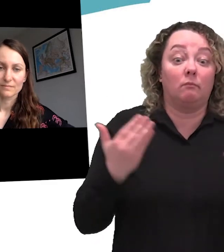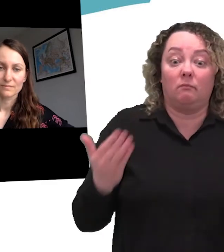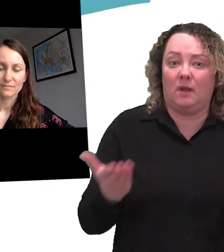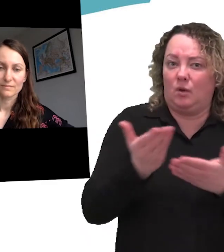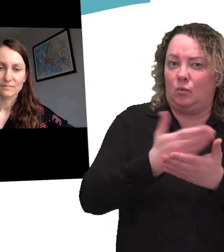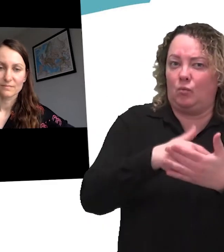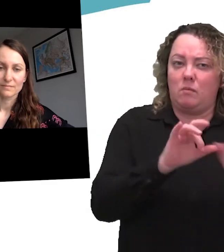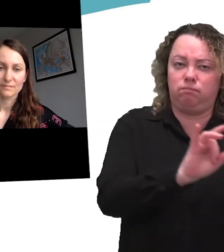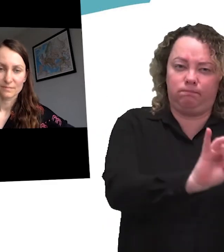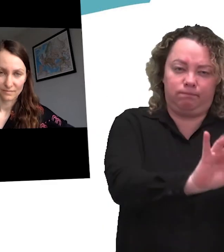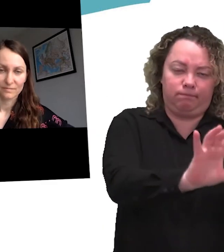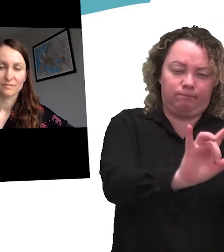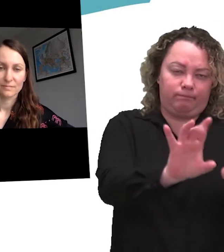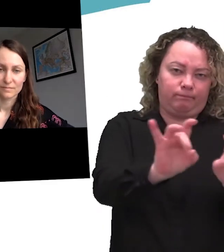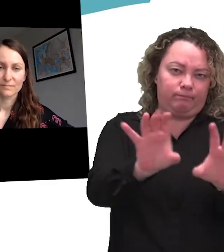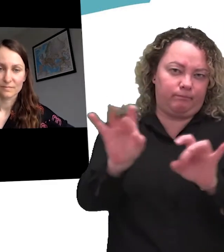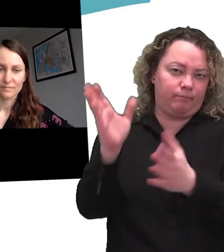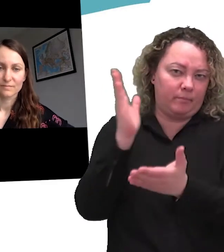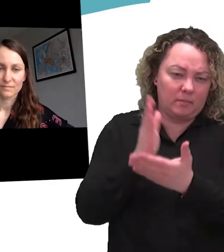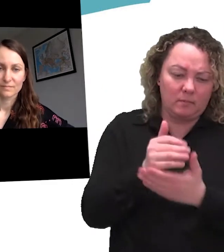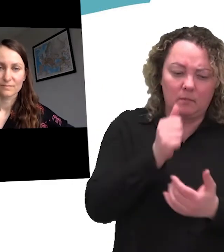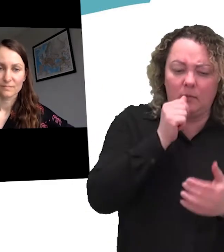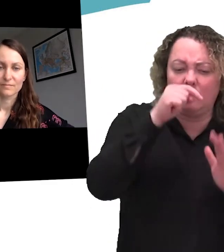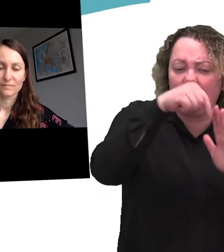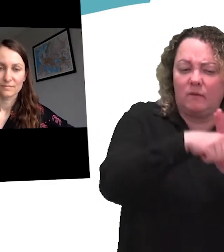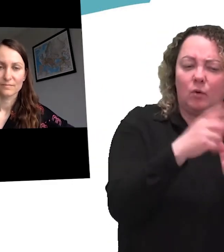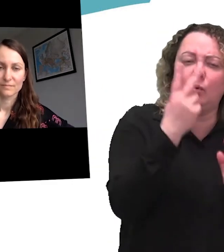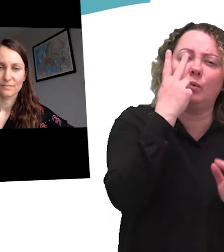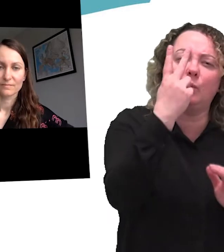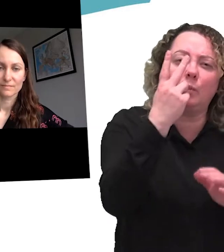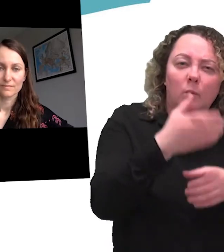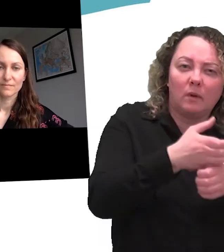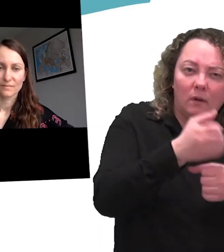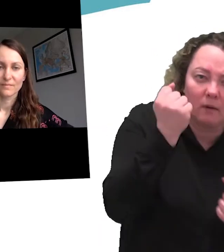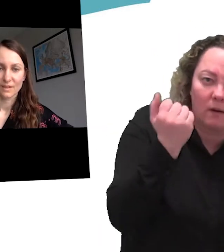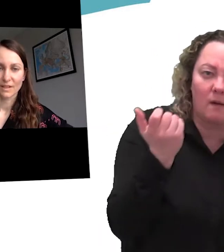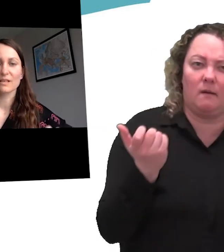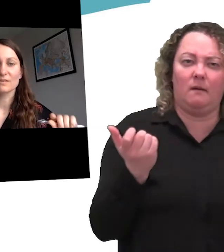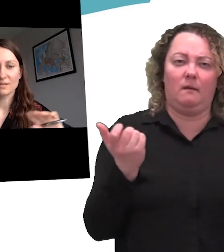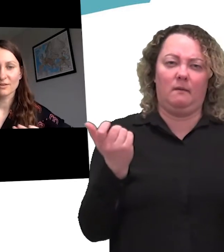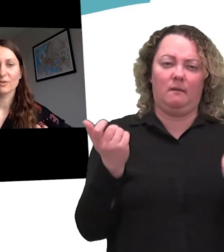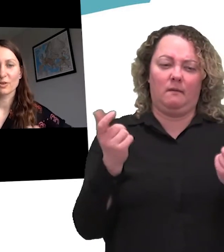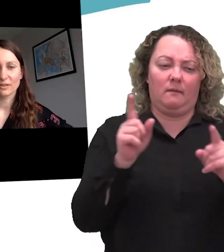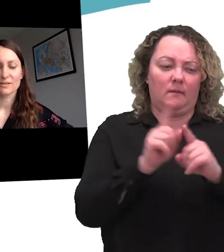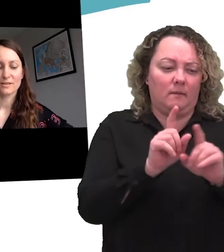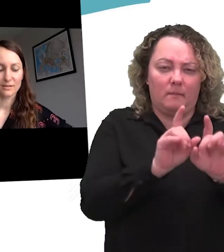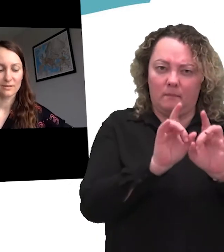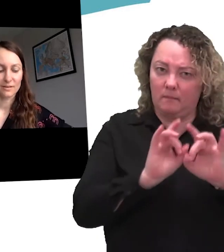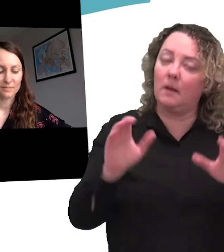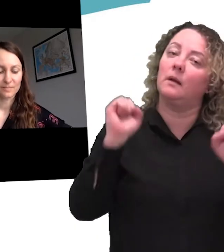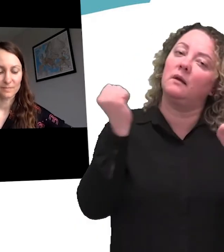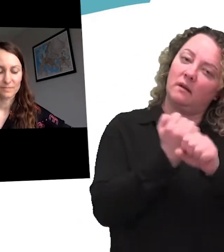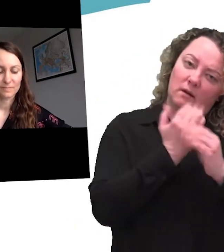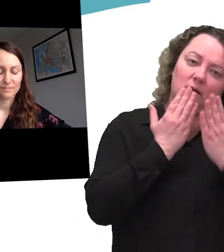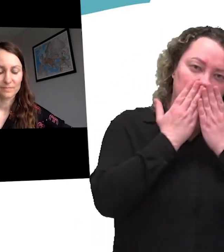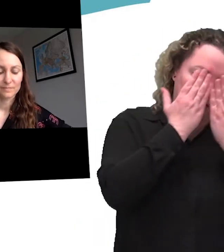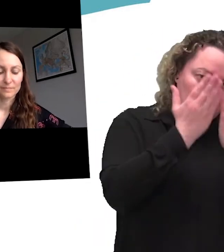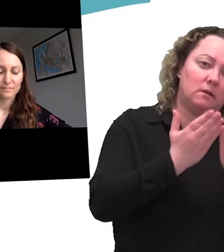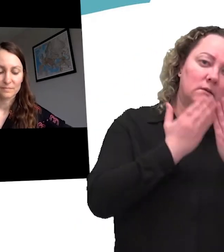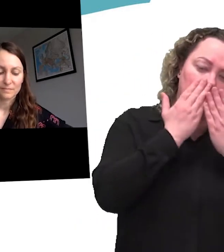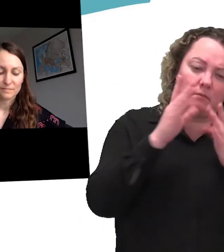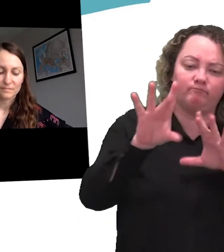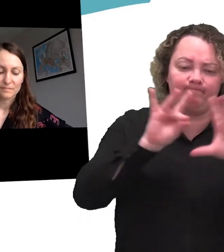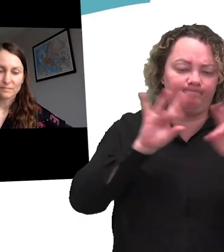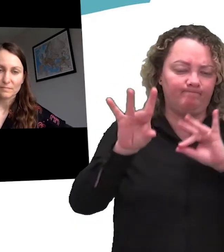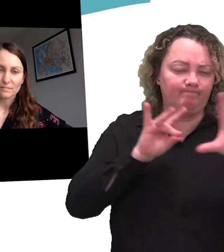kur 2 gramai cukrų, ir ten to, bet reikia skaityti. Reikia atsirinkti, jo reikia skaityti. Tada įvairūs,